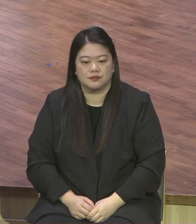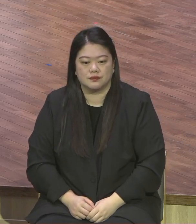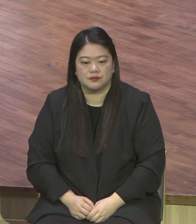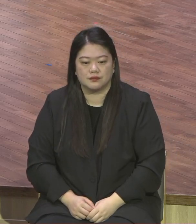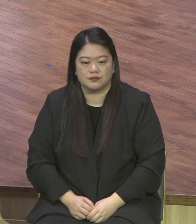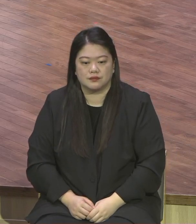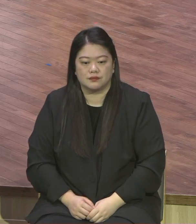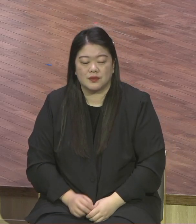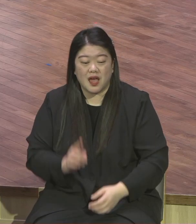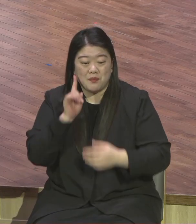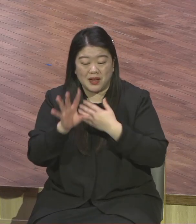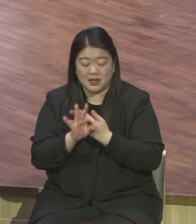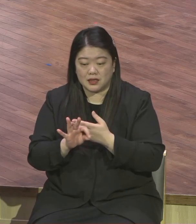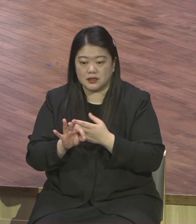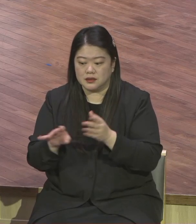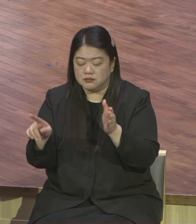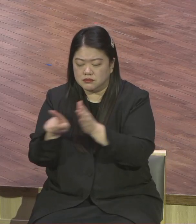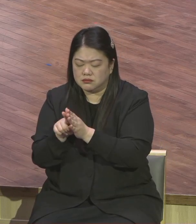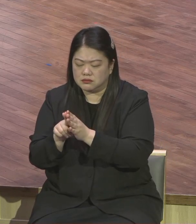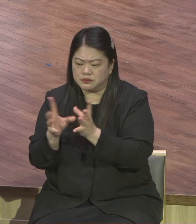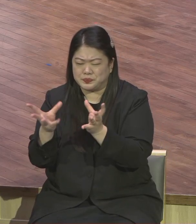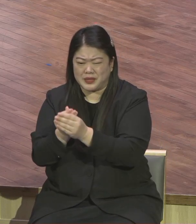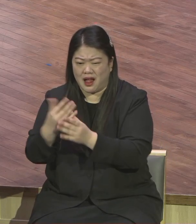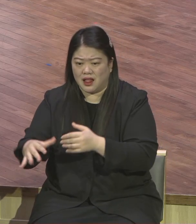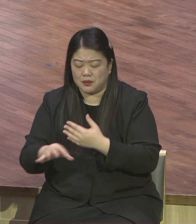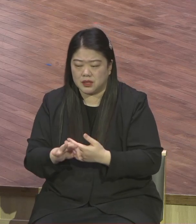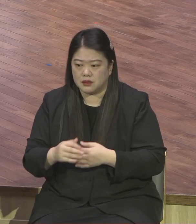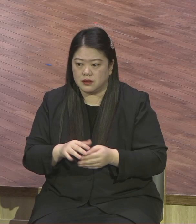조그만 일에 시험 들고 아, 결론 안 났구나.